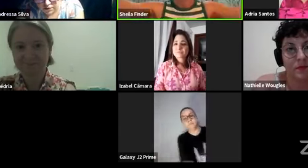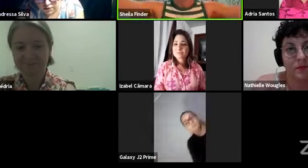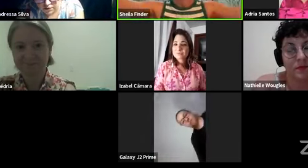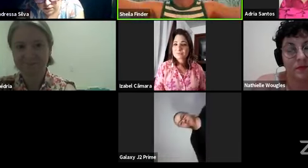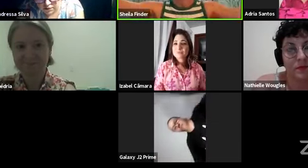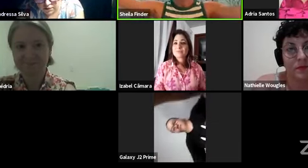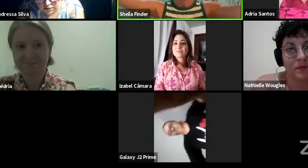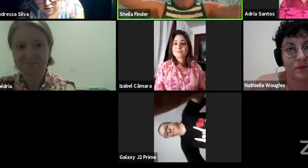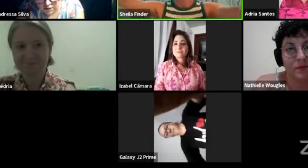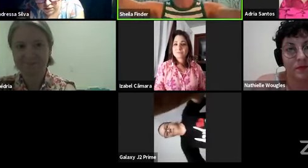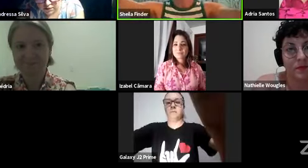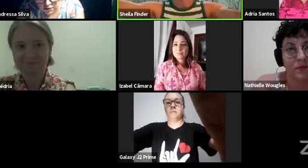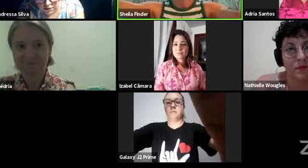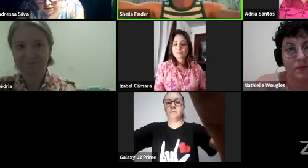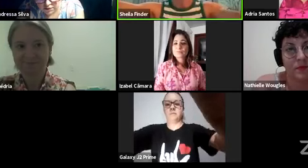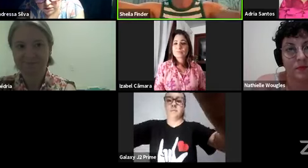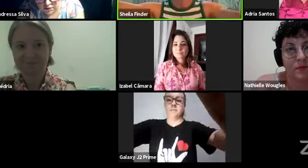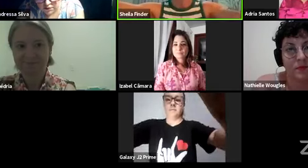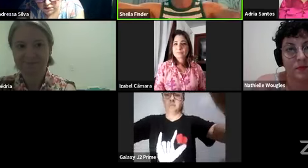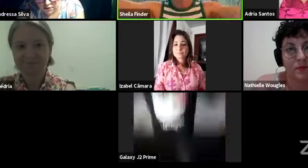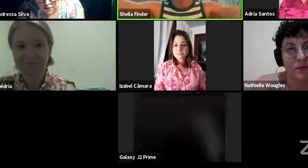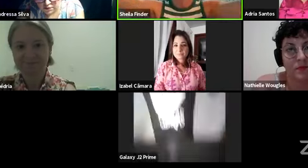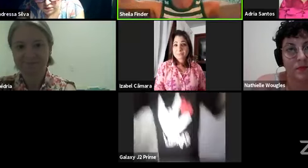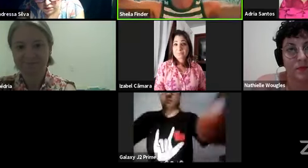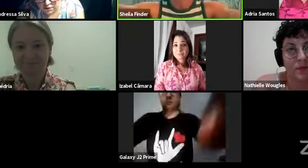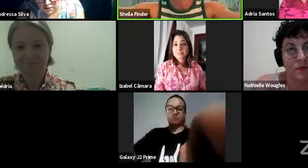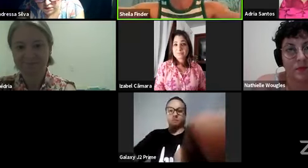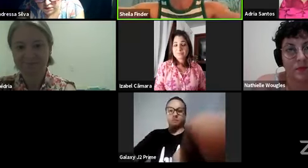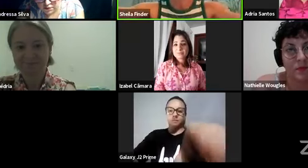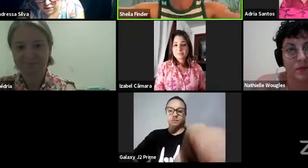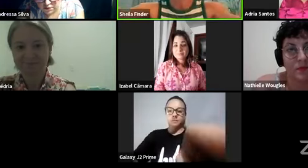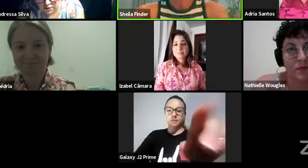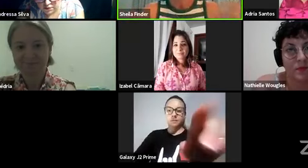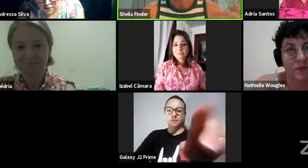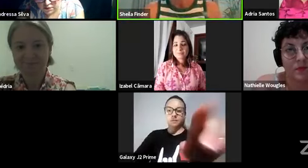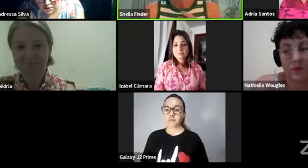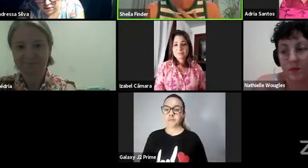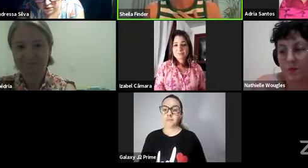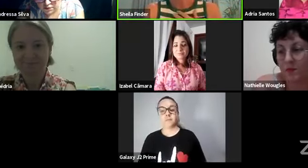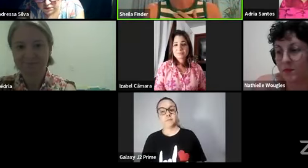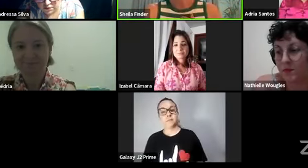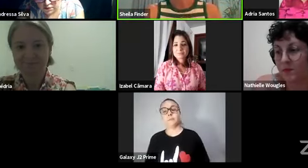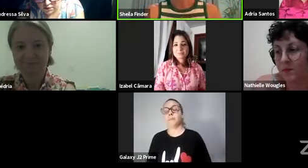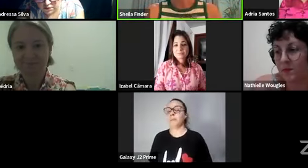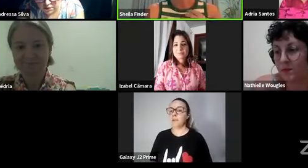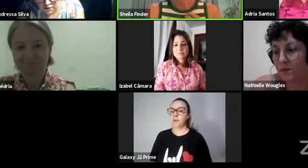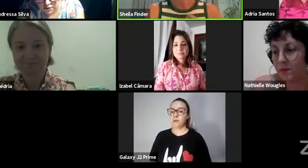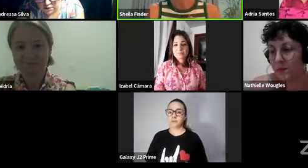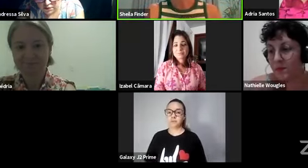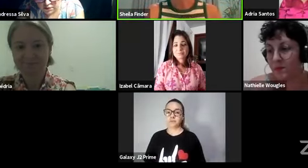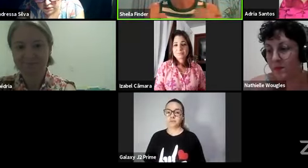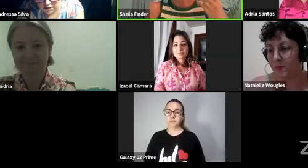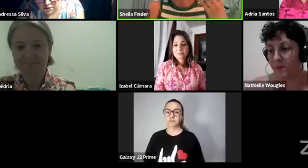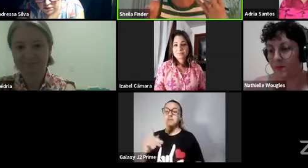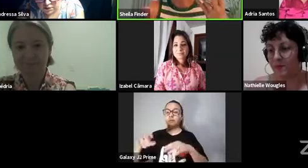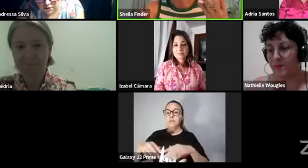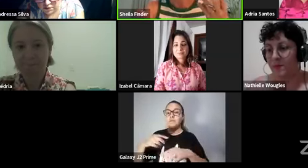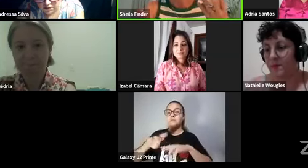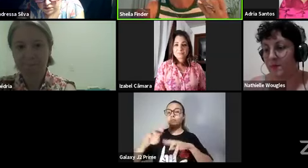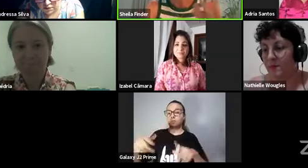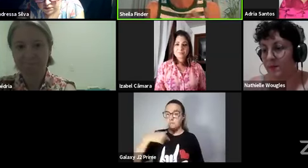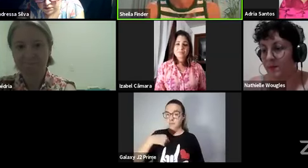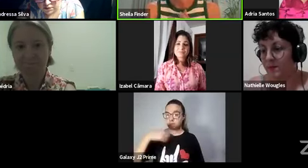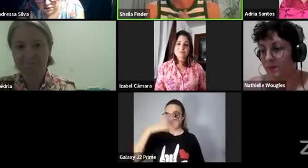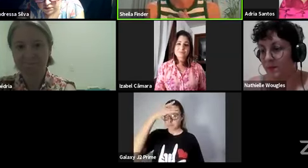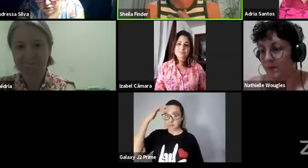cápsula, para proteger ele do mundo, vamos dizer, né? E foi ao contrário, os meus pais me